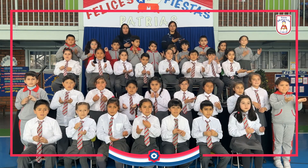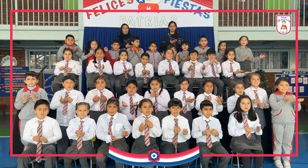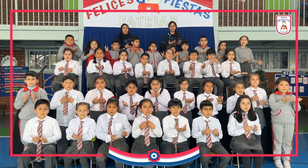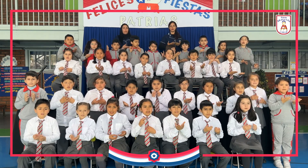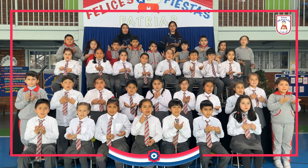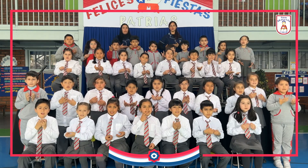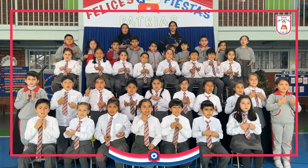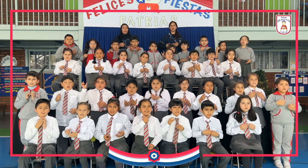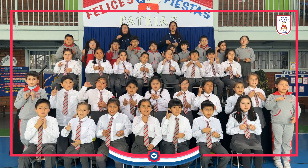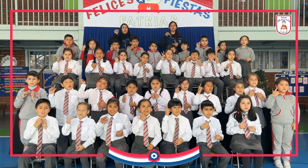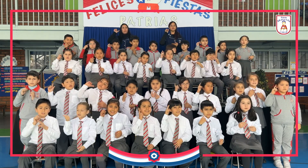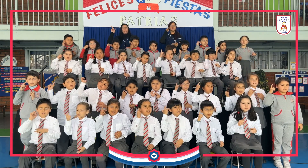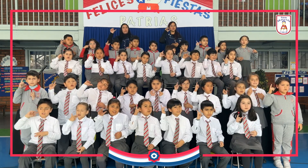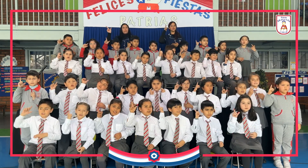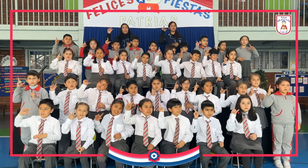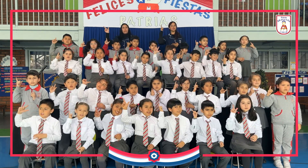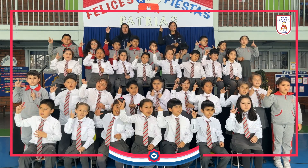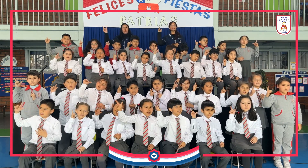me ha dado el sonido